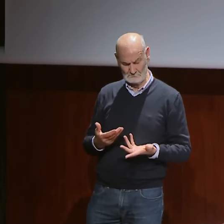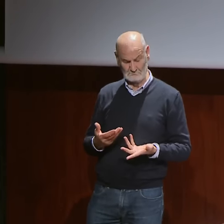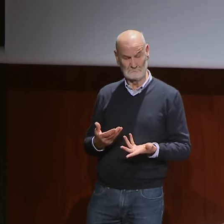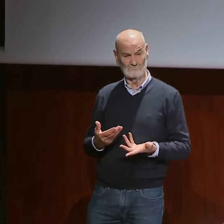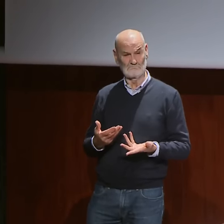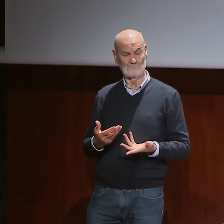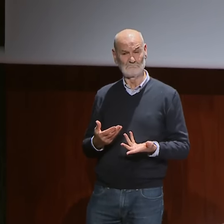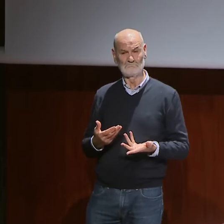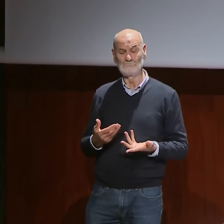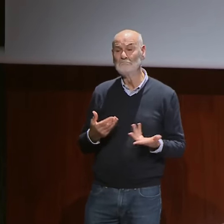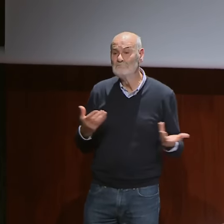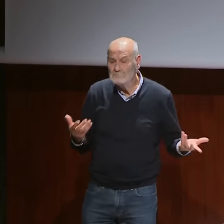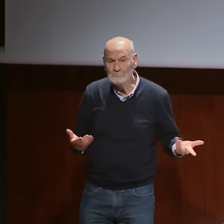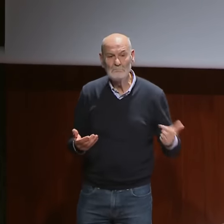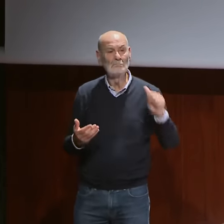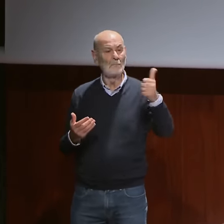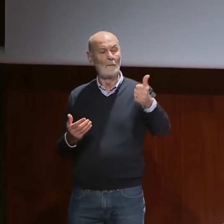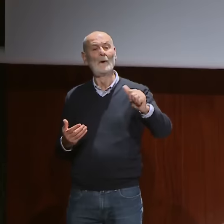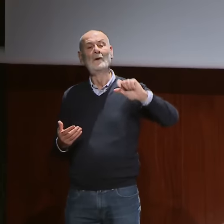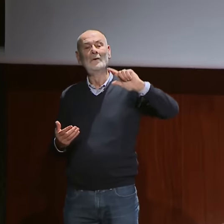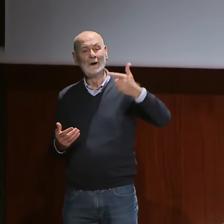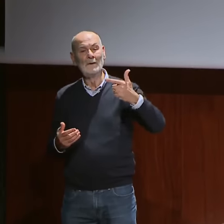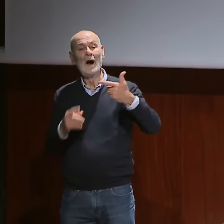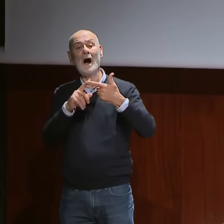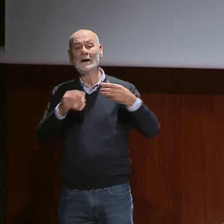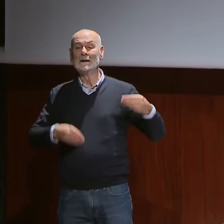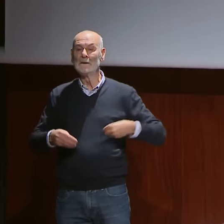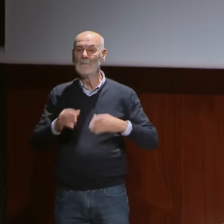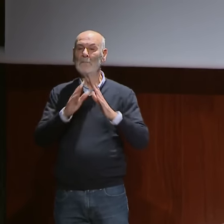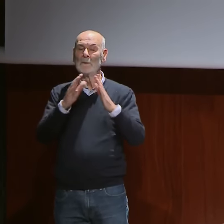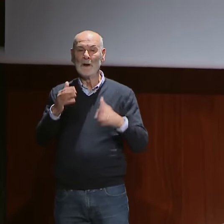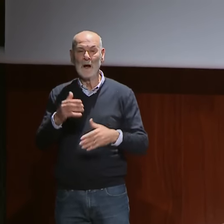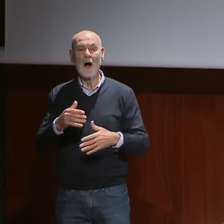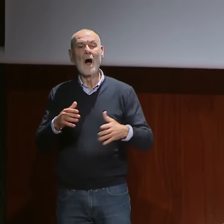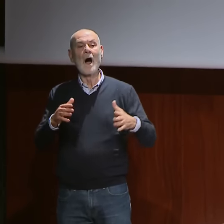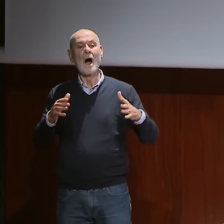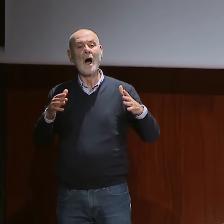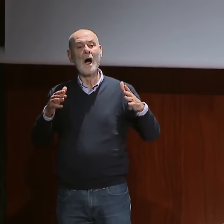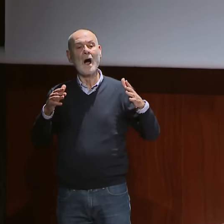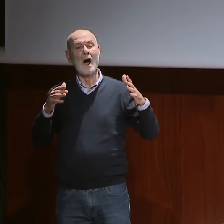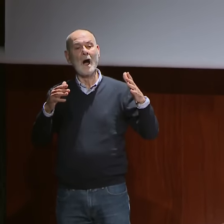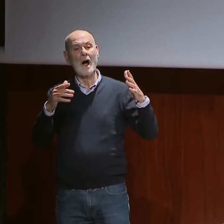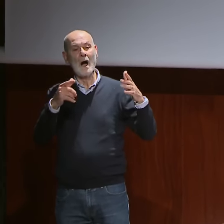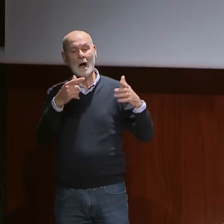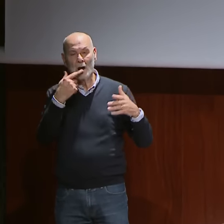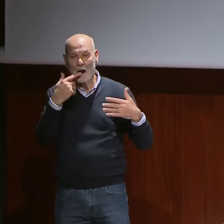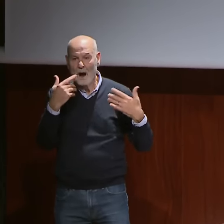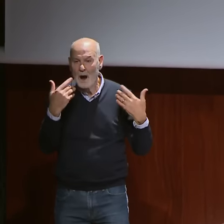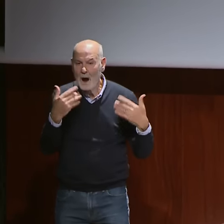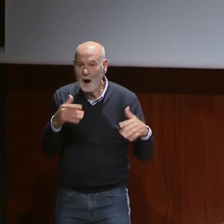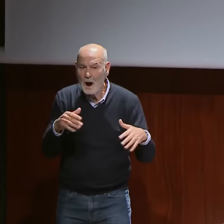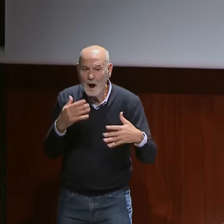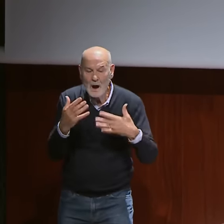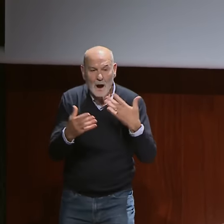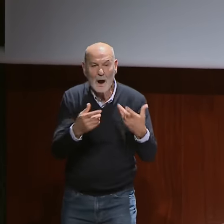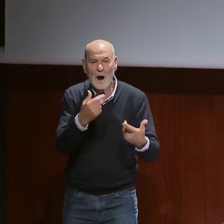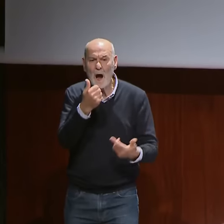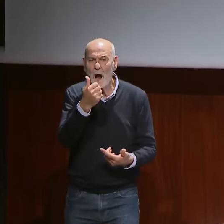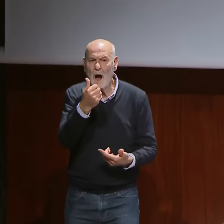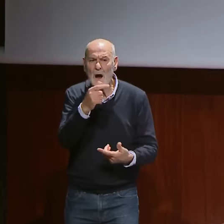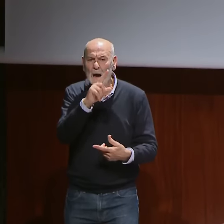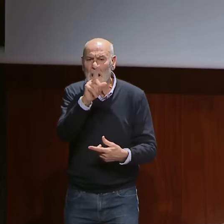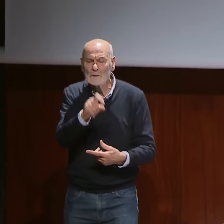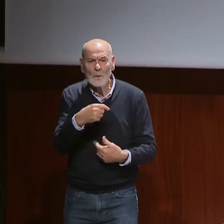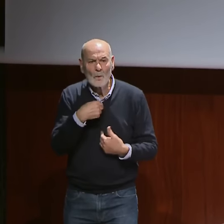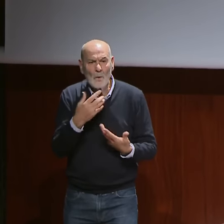disait, mais non, pas du tout. Donc, le premier, le deuxième, même la directrice de bibliothèque me dit, mais